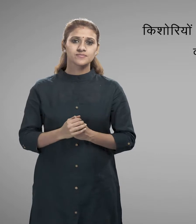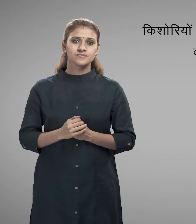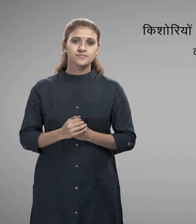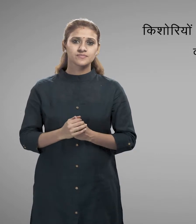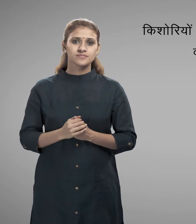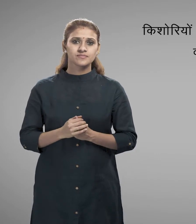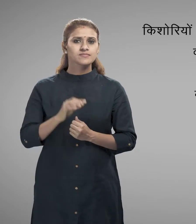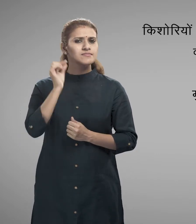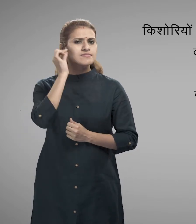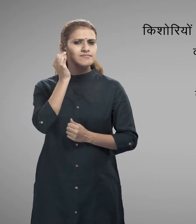मुहासे आना,